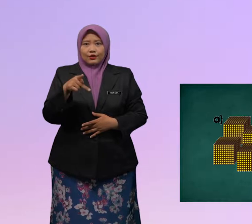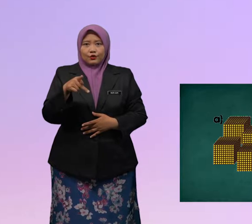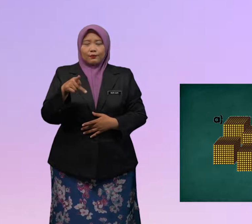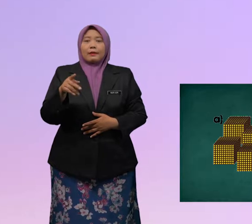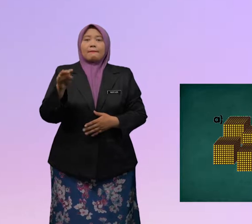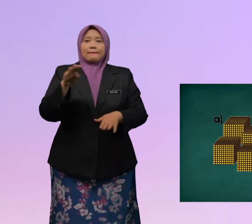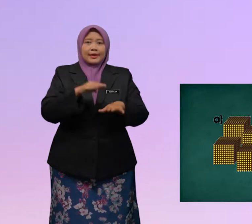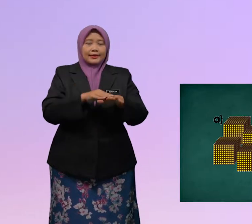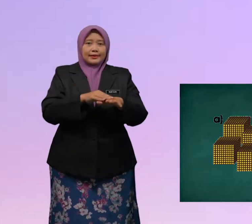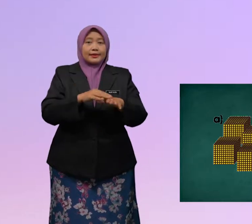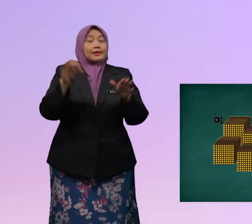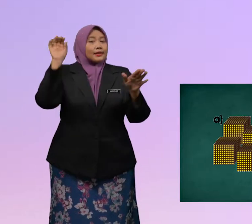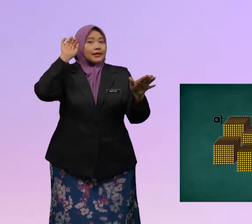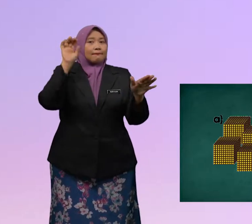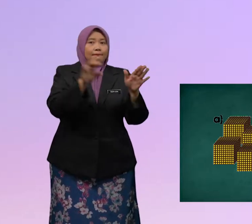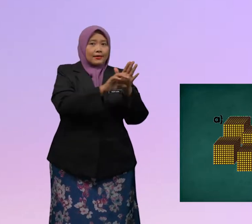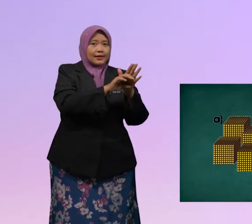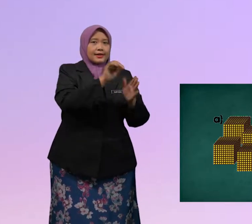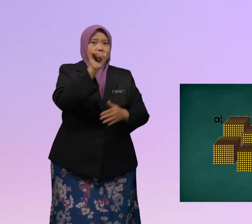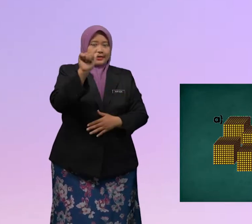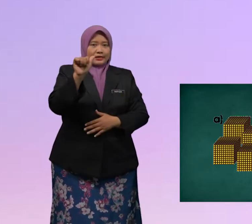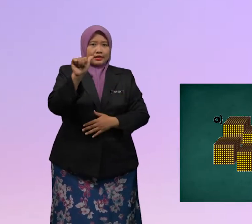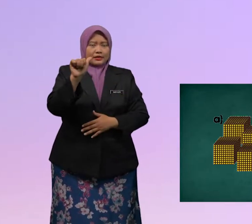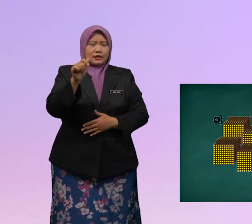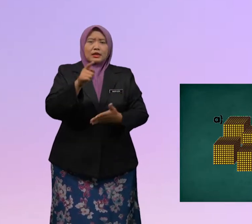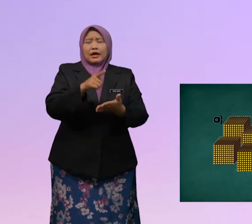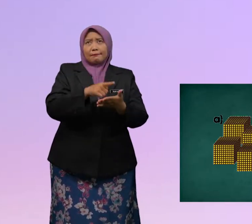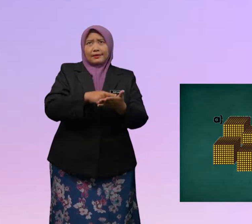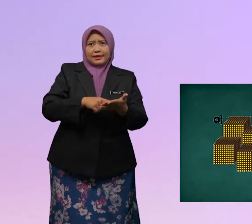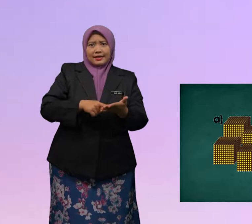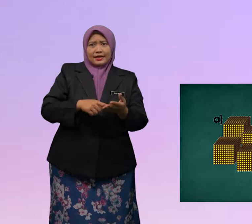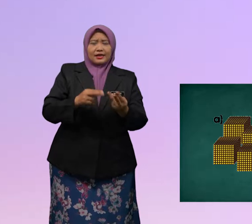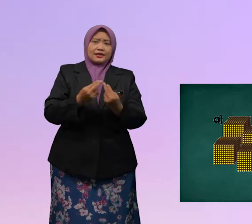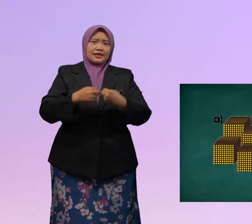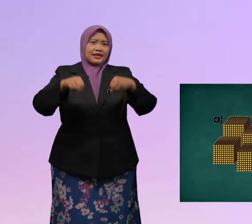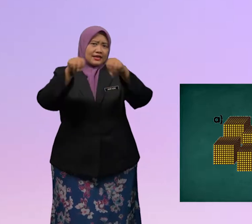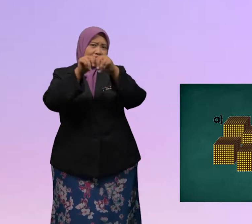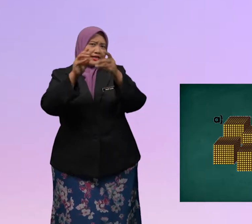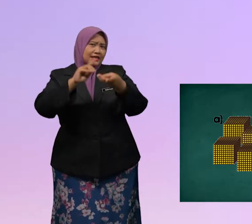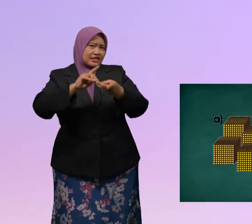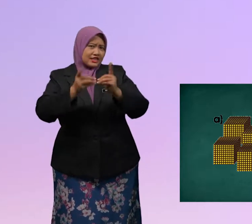kiuk pada gambar A. Apakah nilai digitnya?